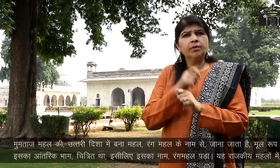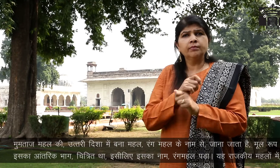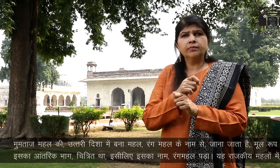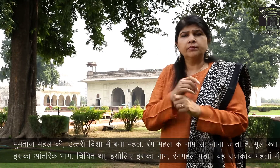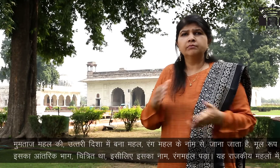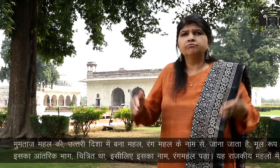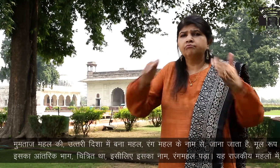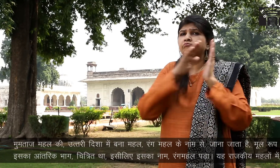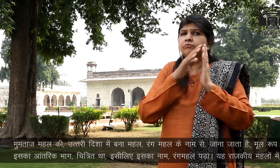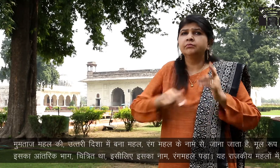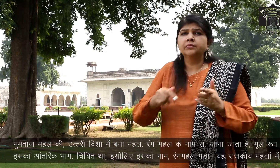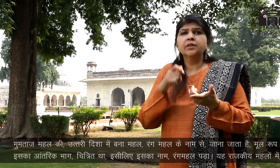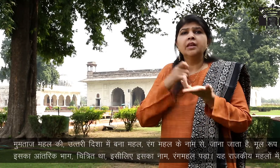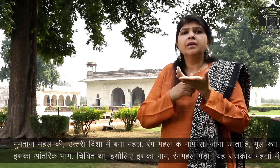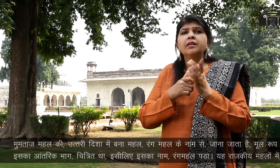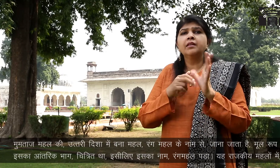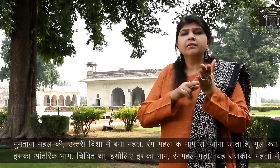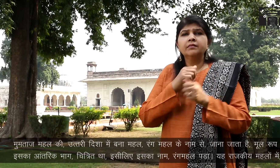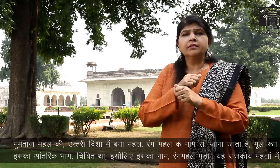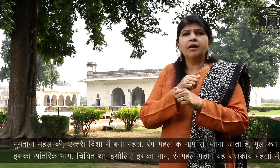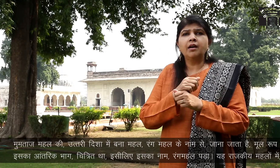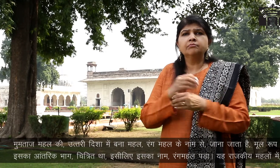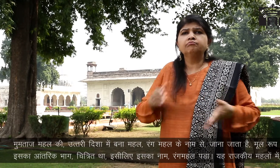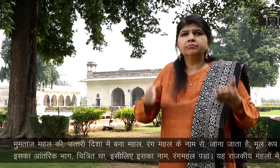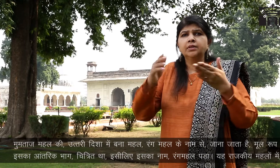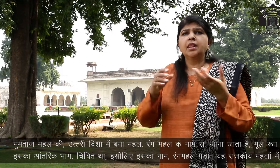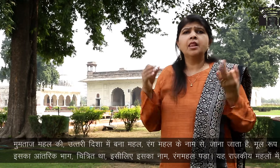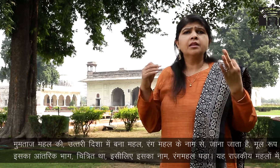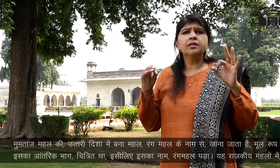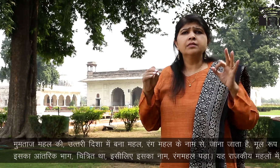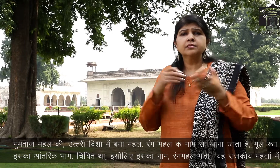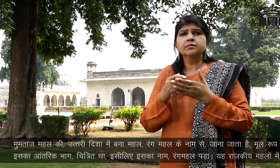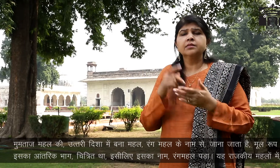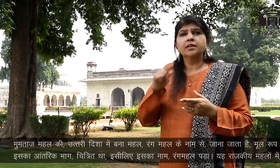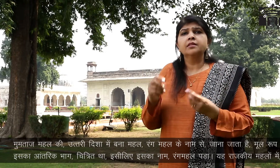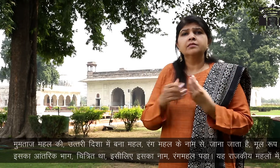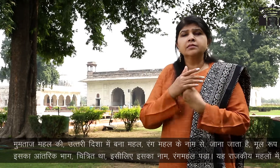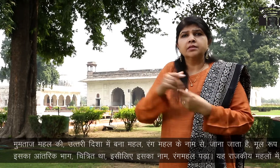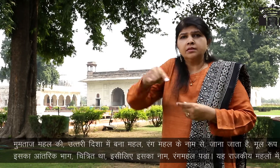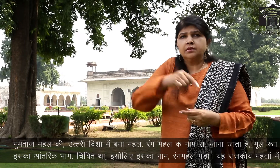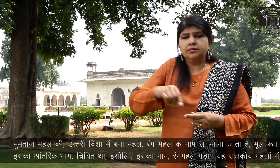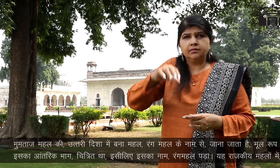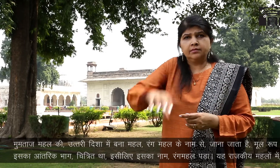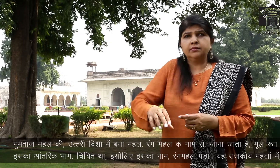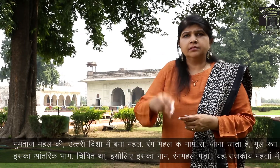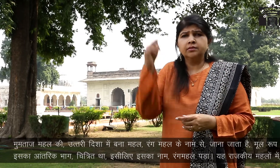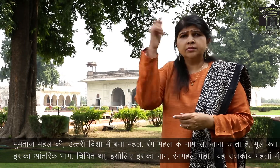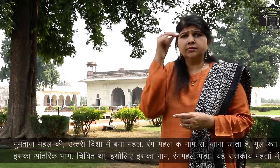के नाम से जाना जाता है। मूल रूप में इसका आंतरिक भाग चित्रित था, इसलिए